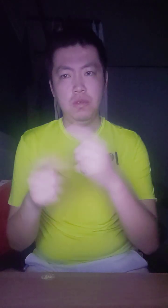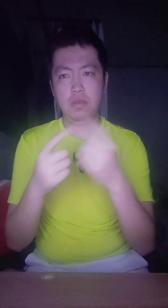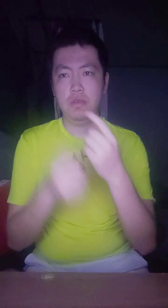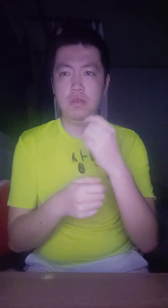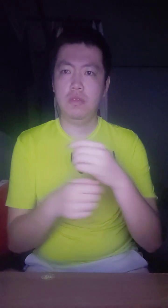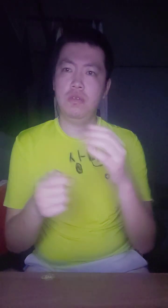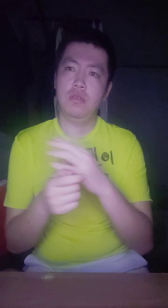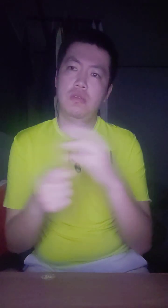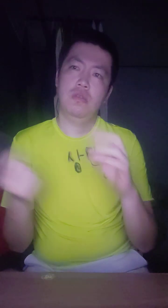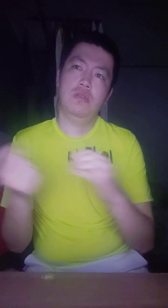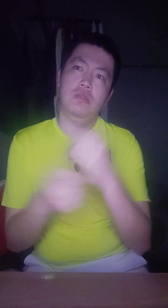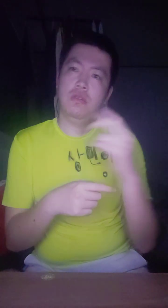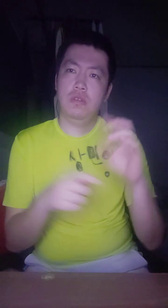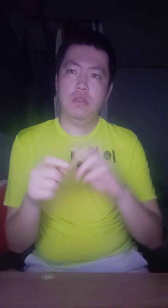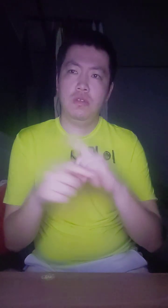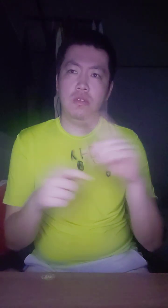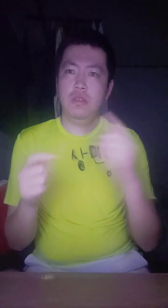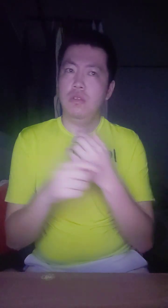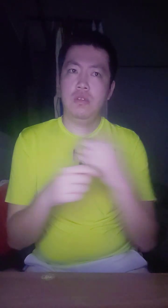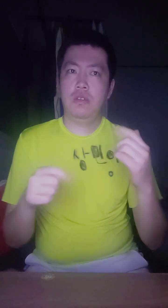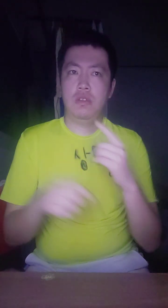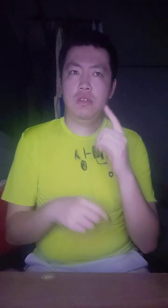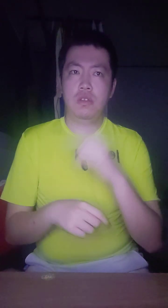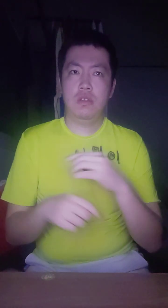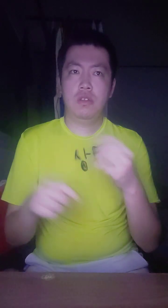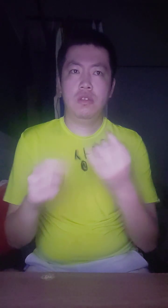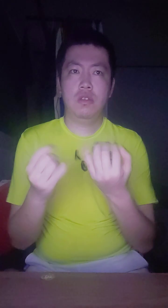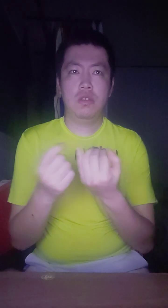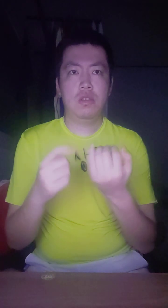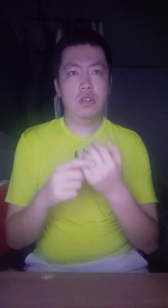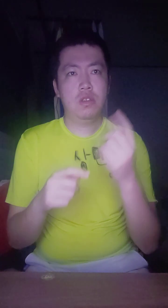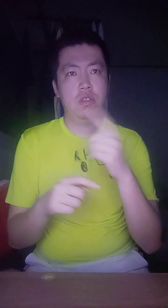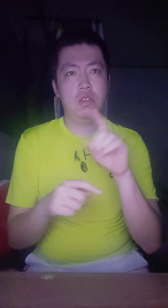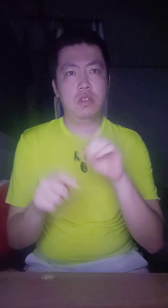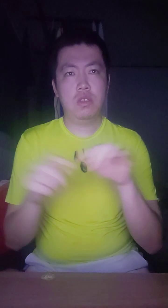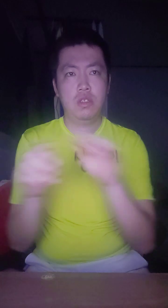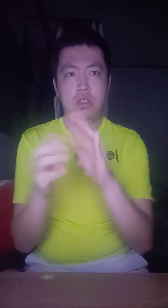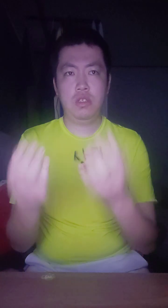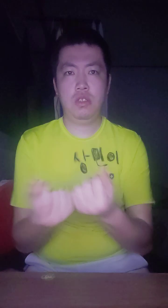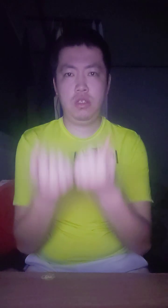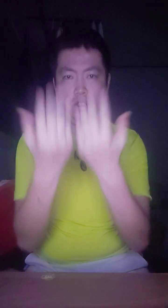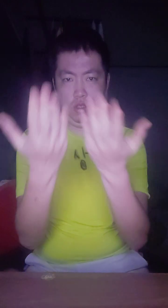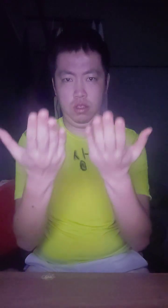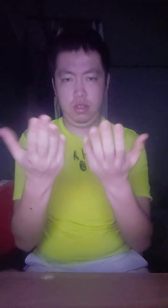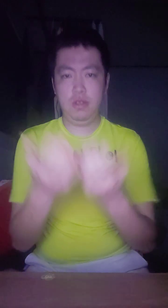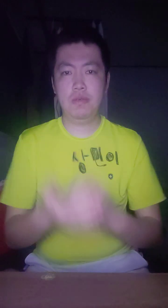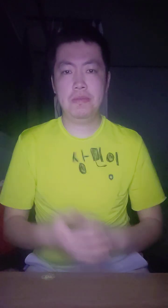대책은 아직 마련되지 못하고 있습니다. 그 실태를 서주석 기자가 취재했습니다.